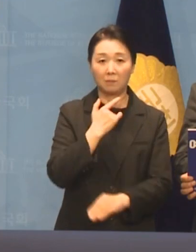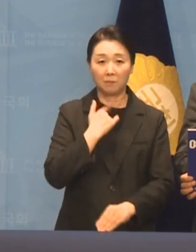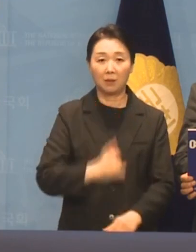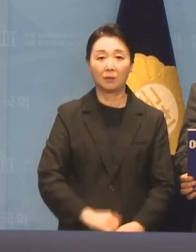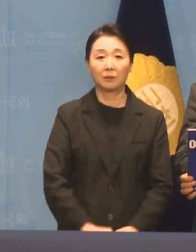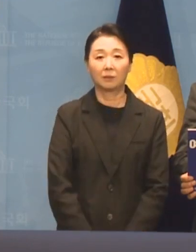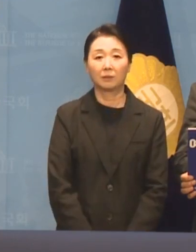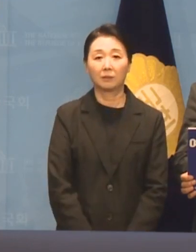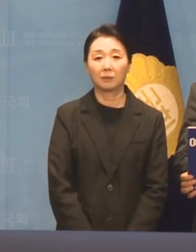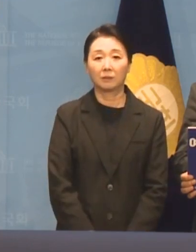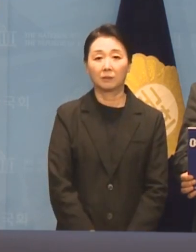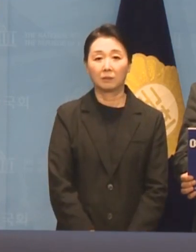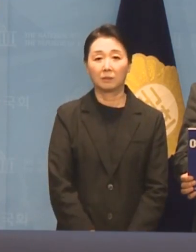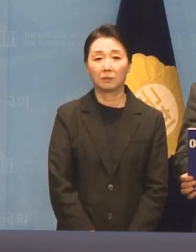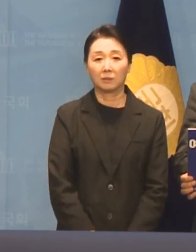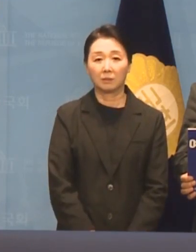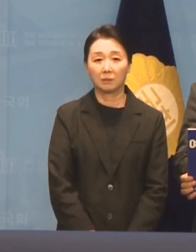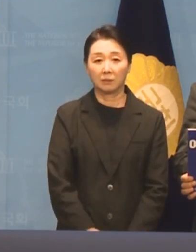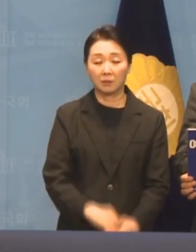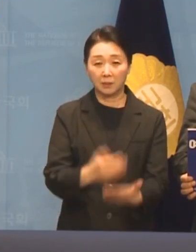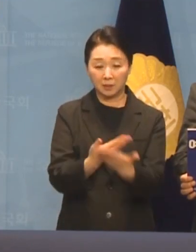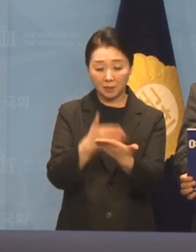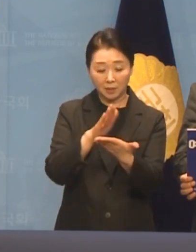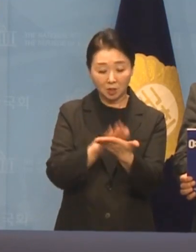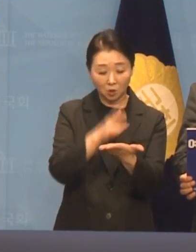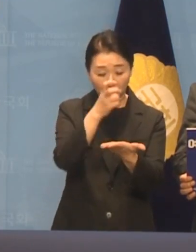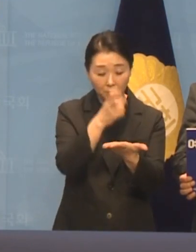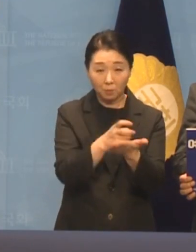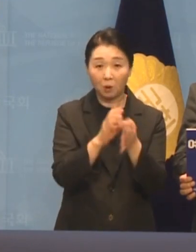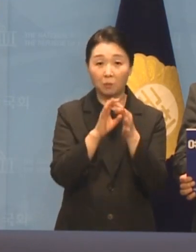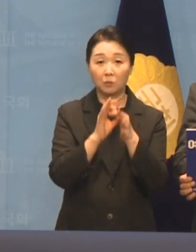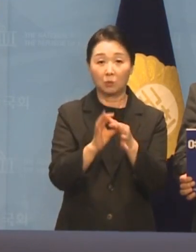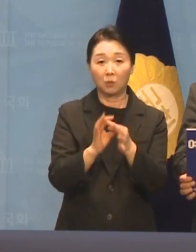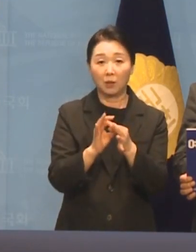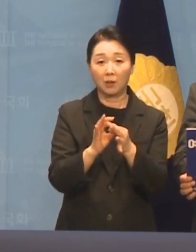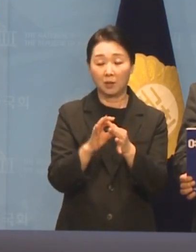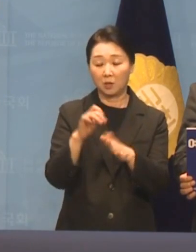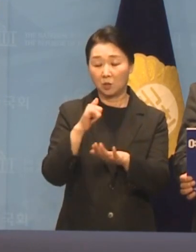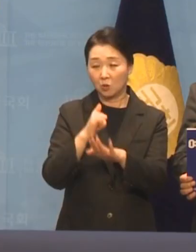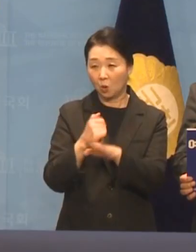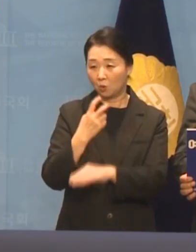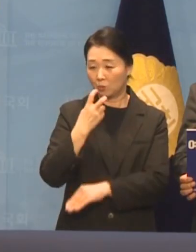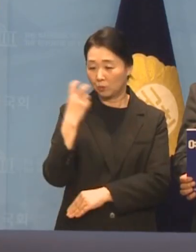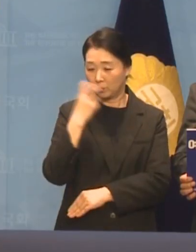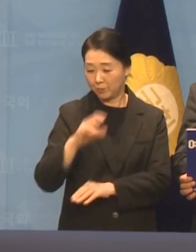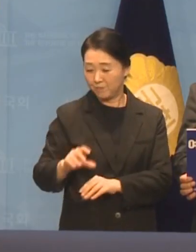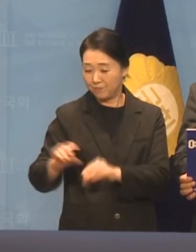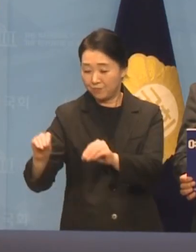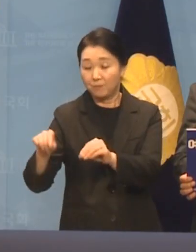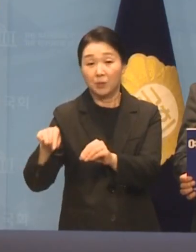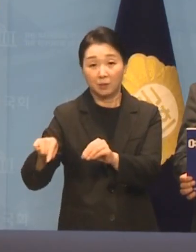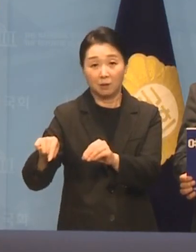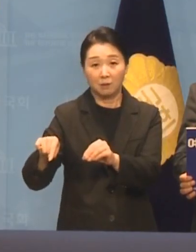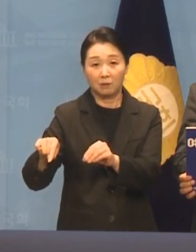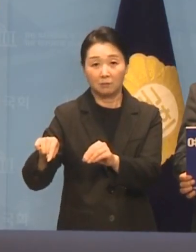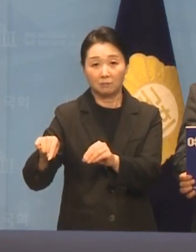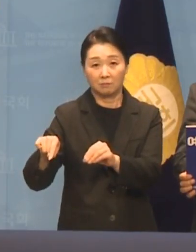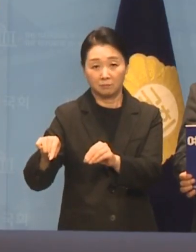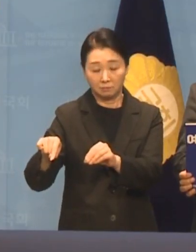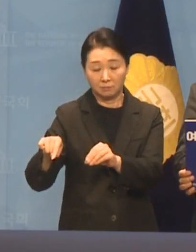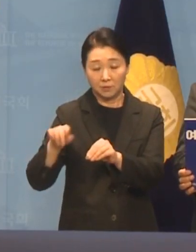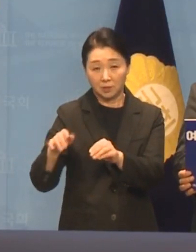통과시켰습니다. 이 개정안을 통해 중단될 위기에 처했던 진상조사 기한이